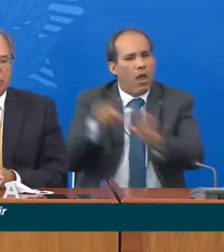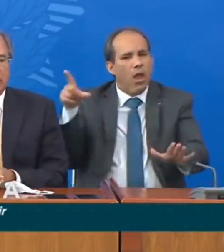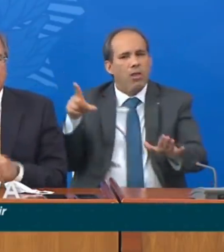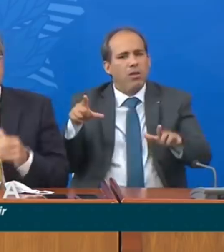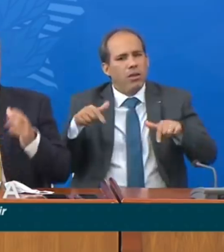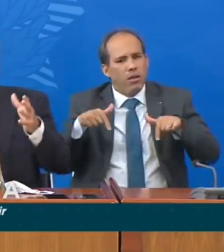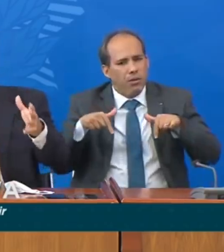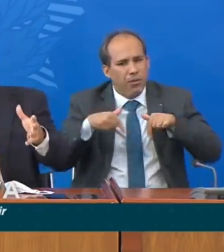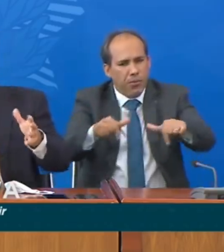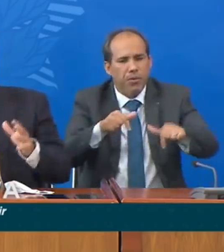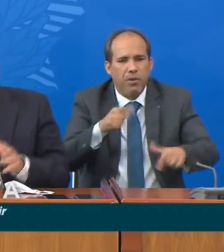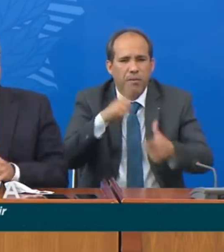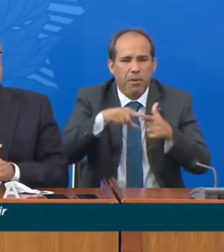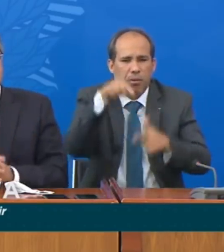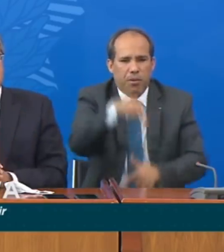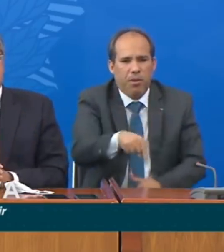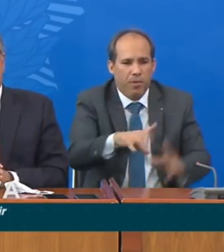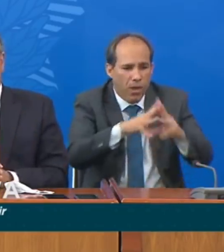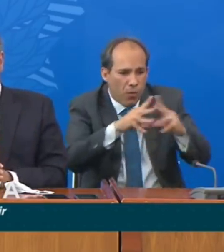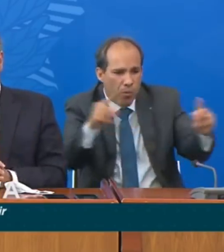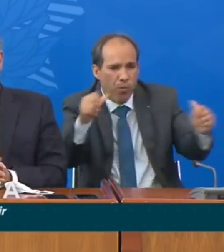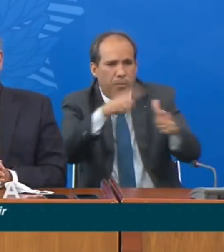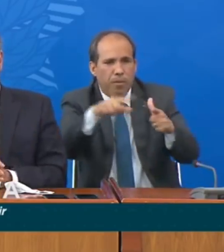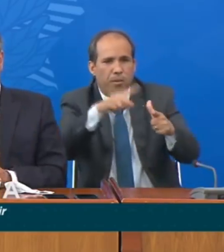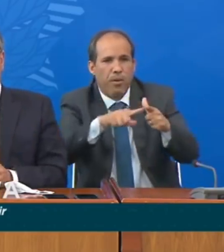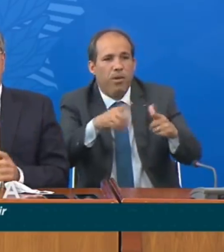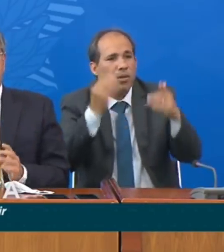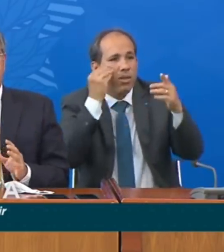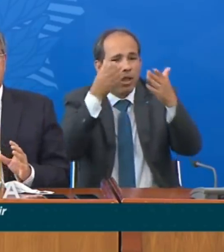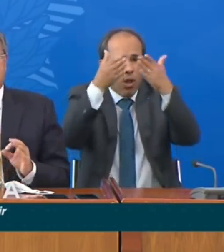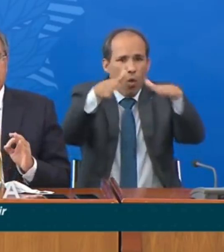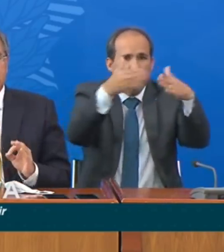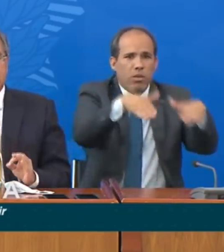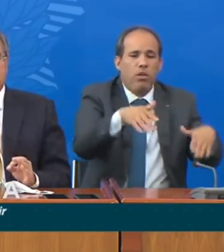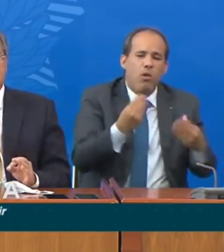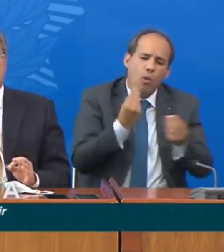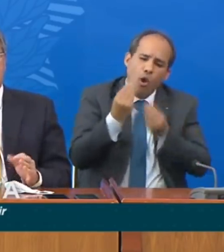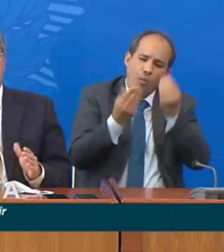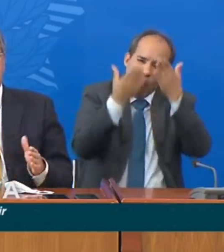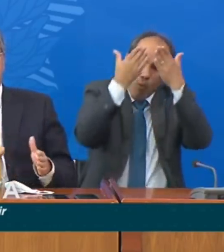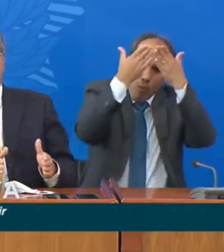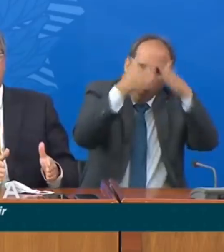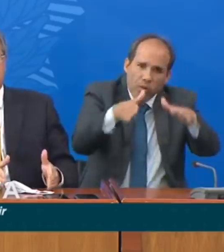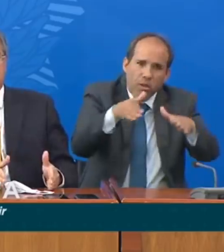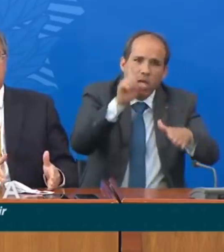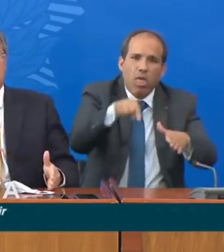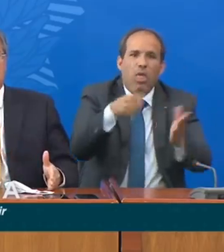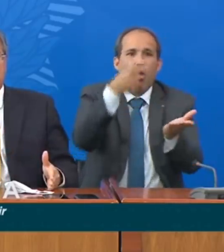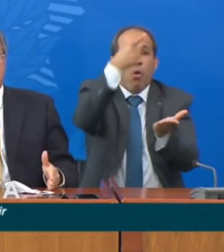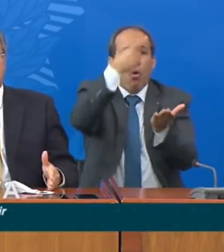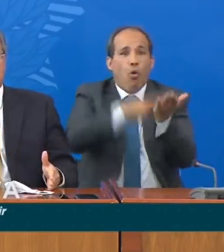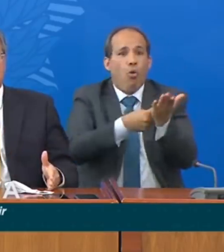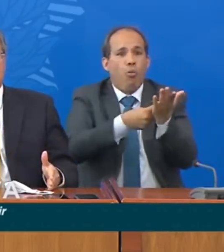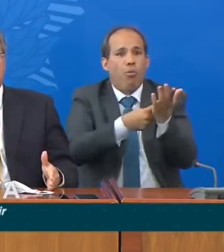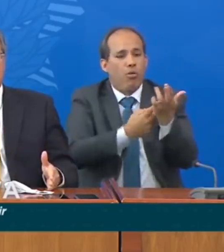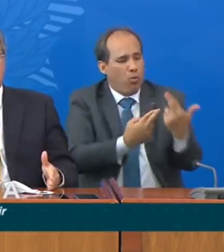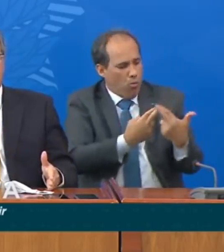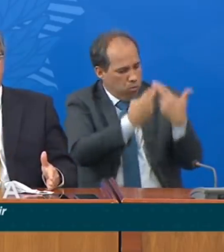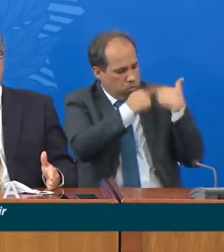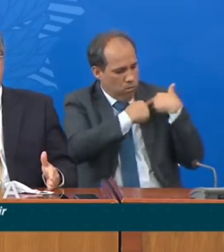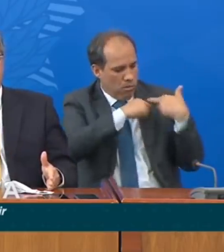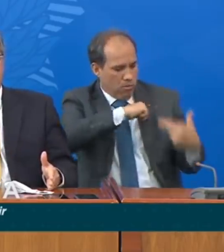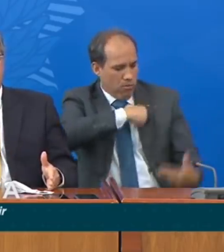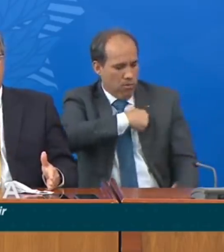diretamente o problema dentro dessa ideia de compensação. A compensação é a ideia exatamente de compromisso com responsabilidade